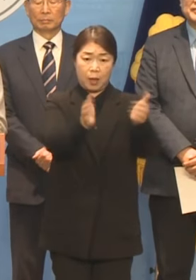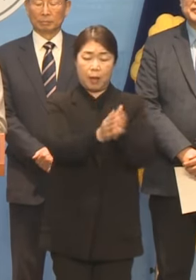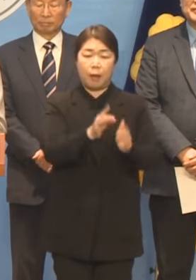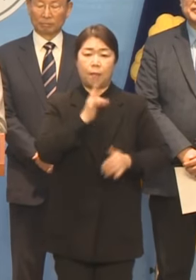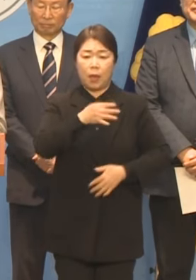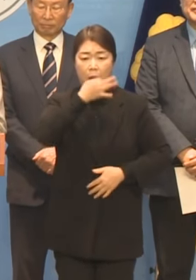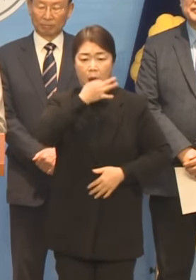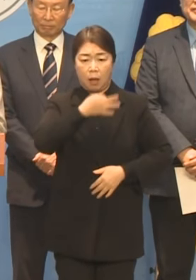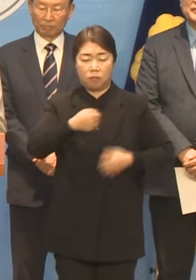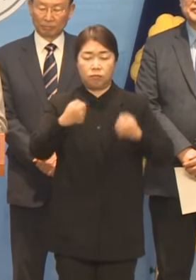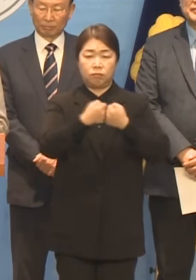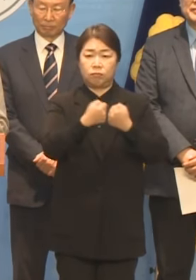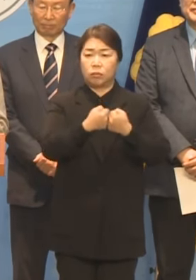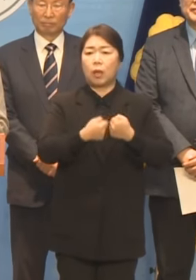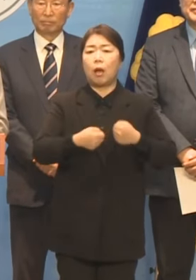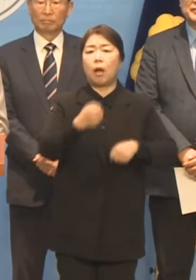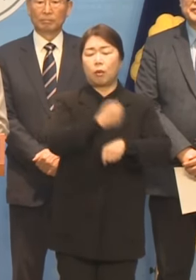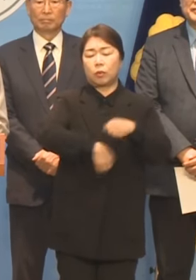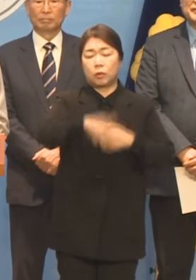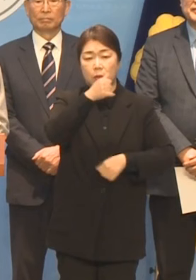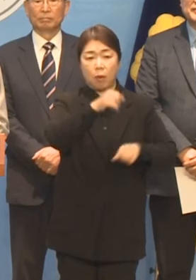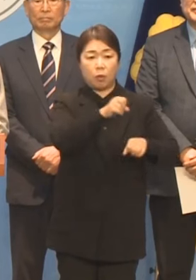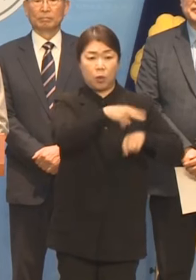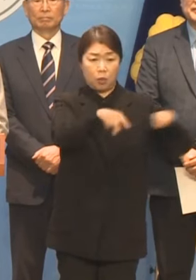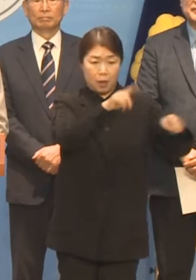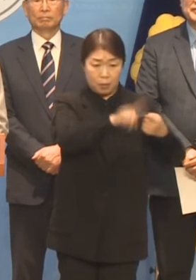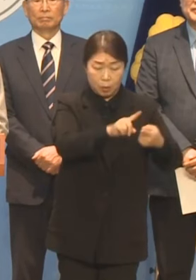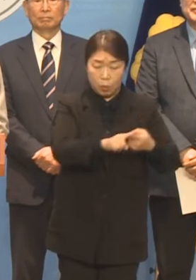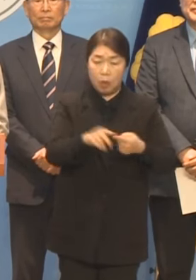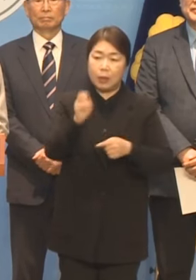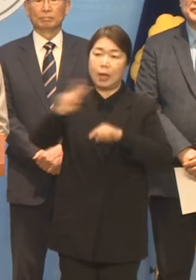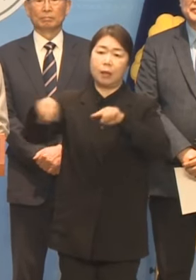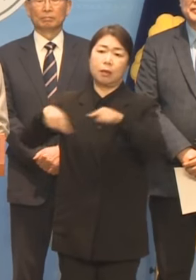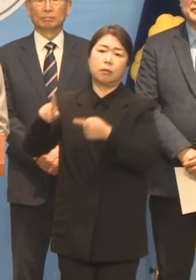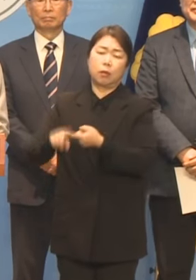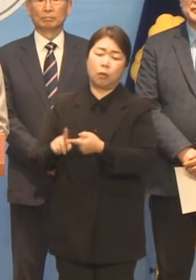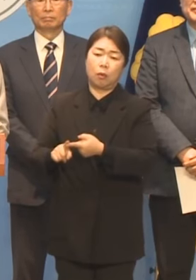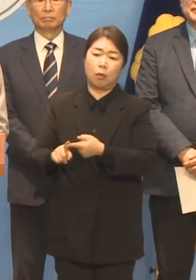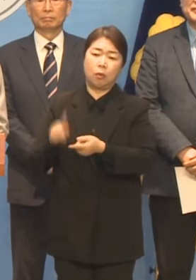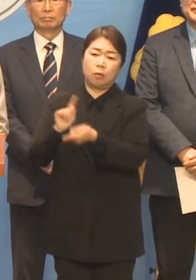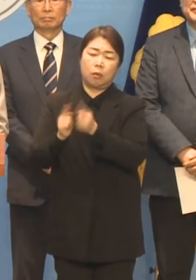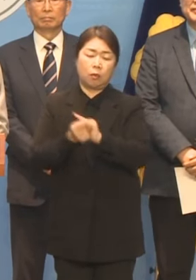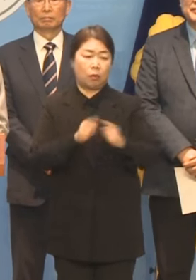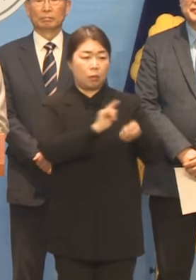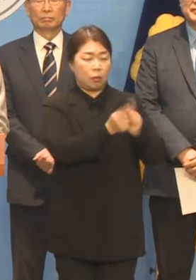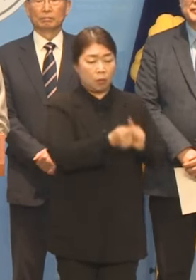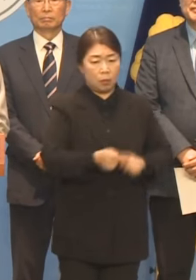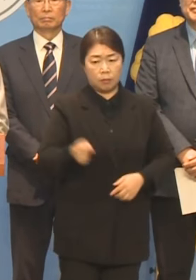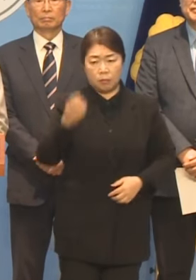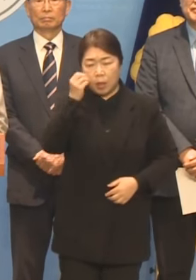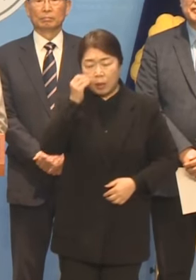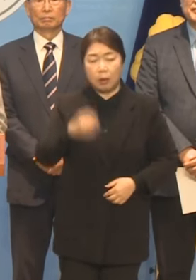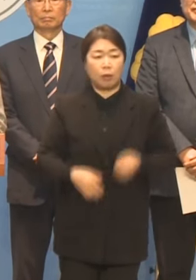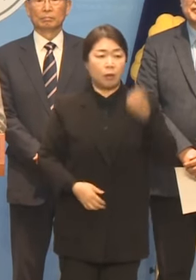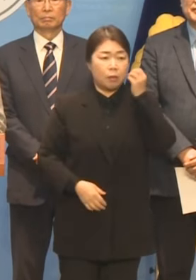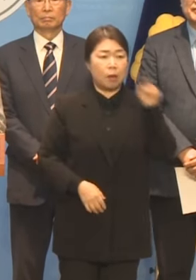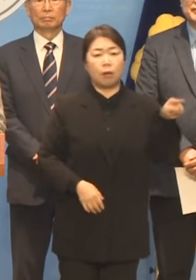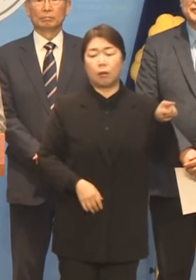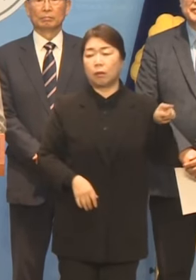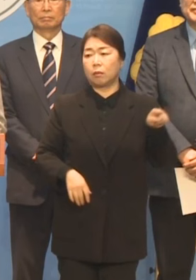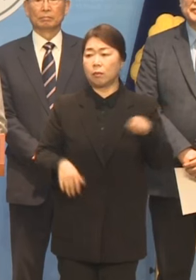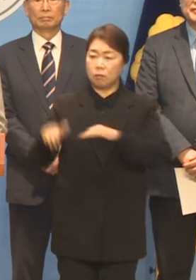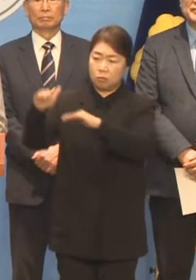하고 있습니다 여당은 여당대표 야당은 야당대로 괴이한 침묵과 때로는 이해할 수 없는